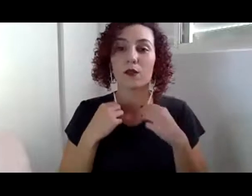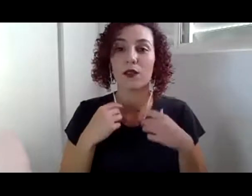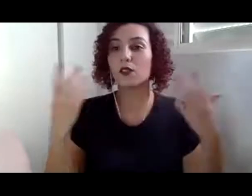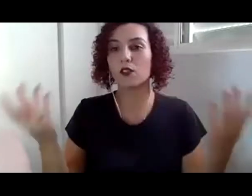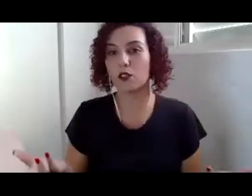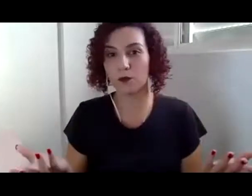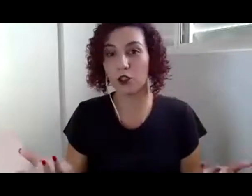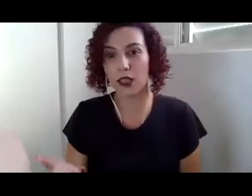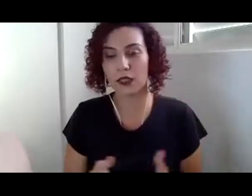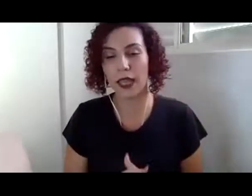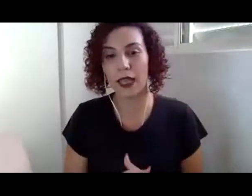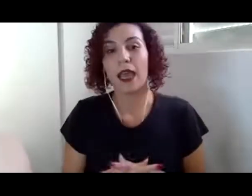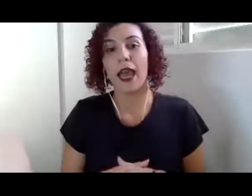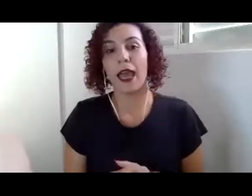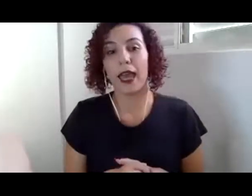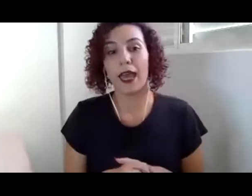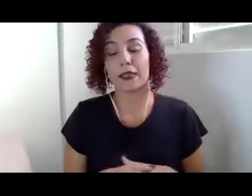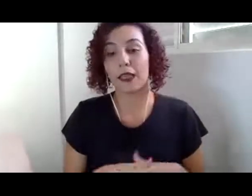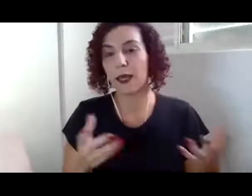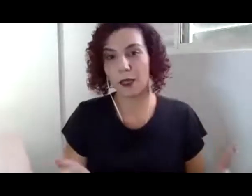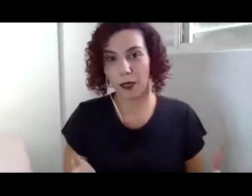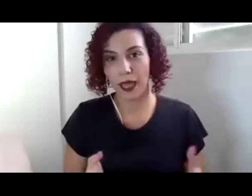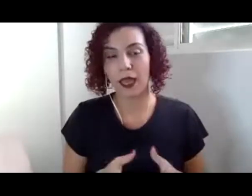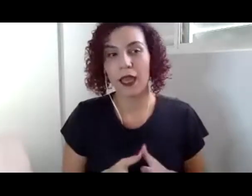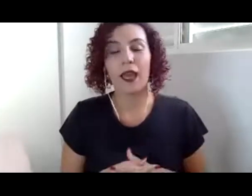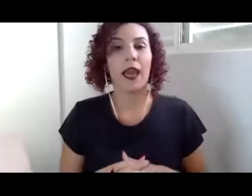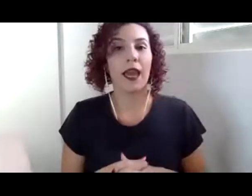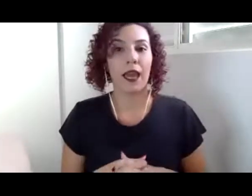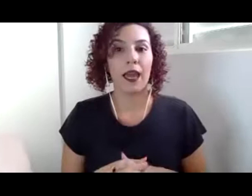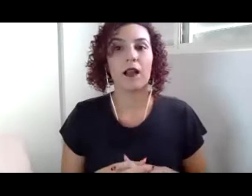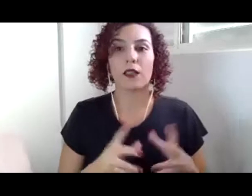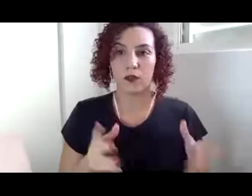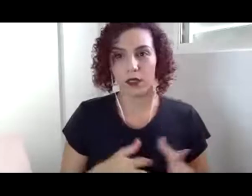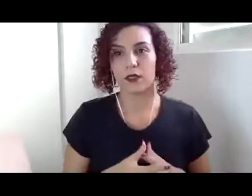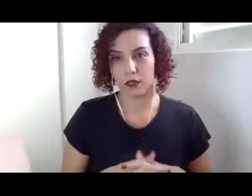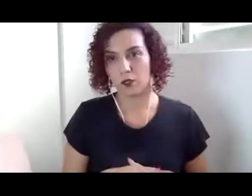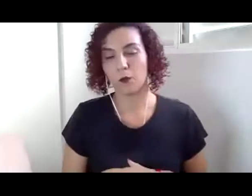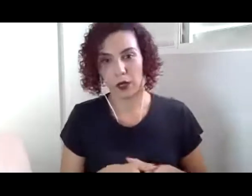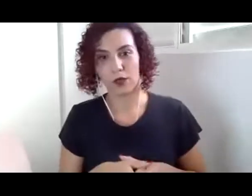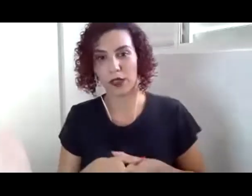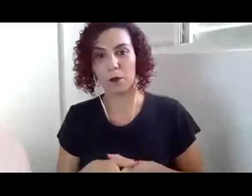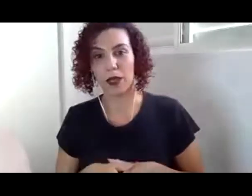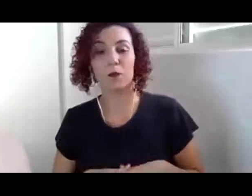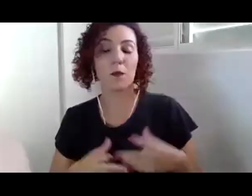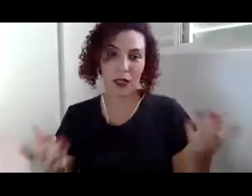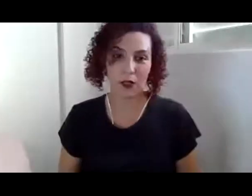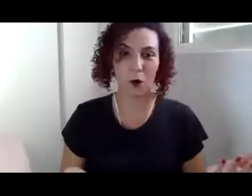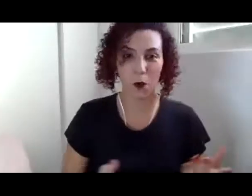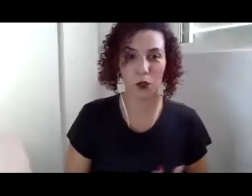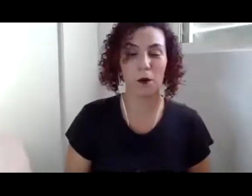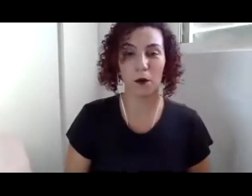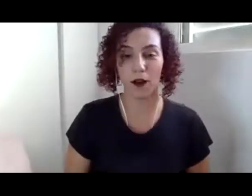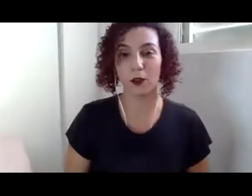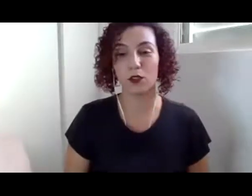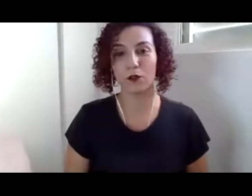situações que às vezes a gente diz, né? Sem perceber, às vezes existe um preconceito mesmo, mas às vezes,